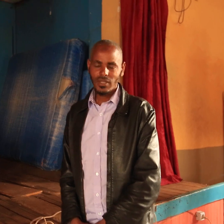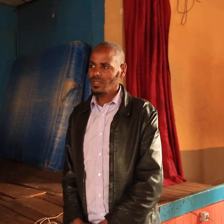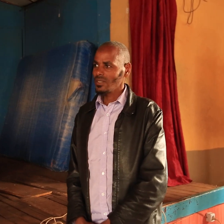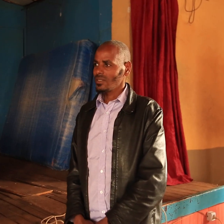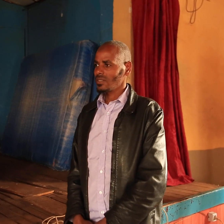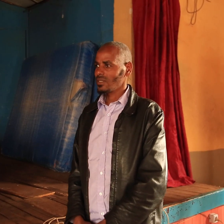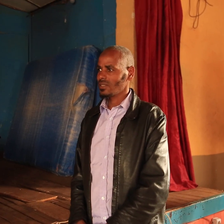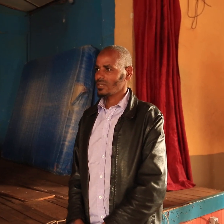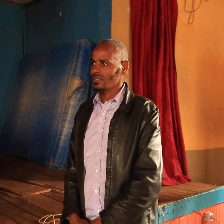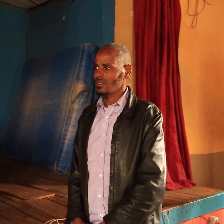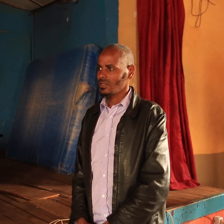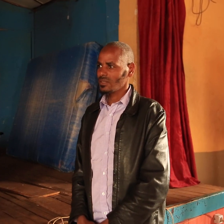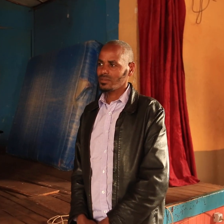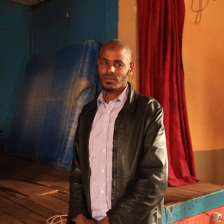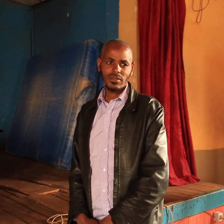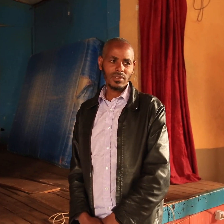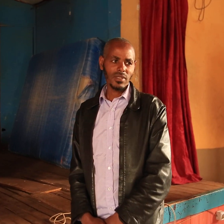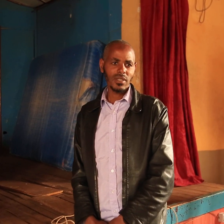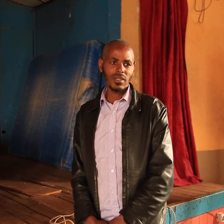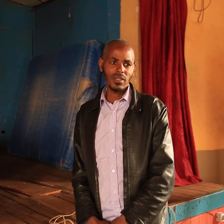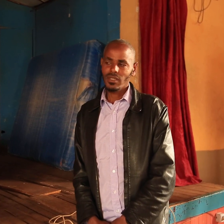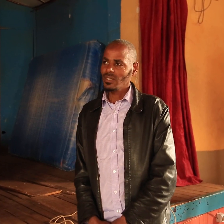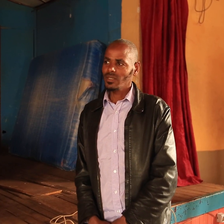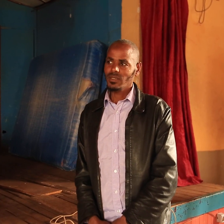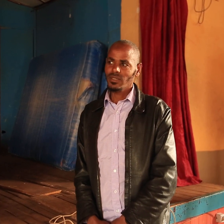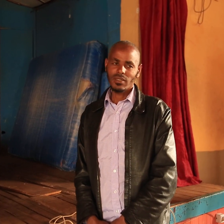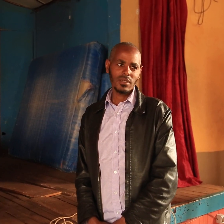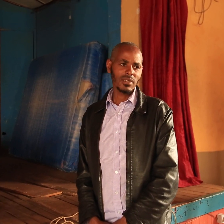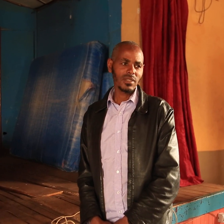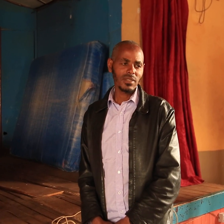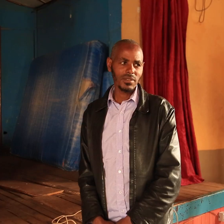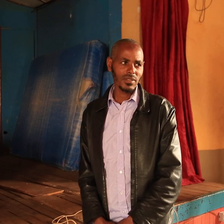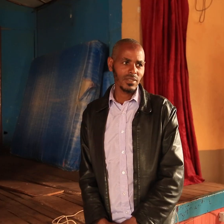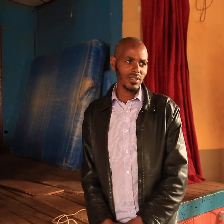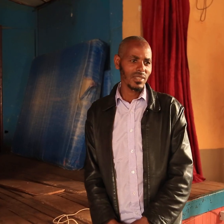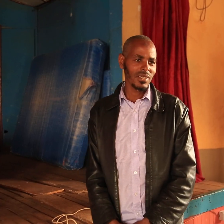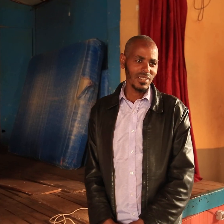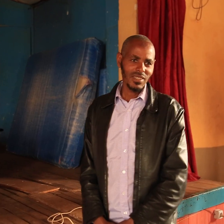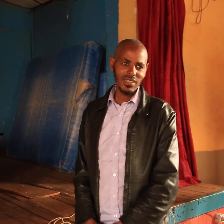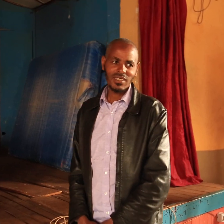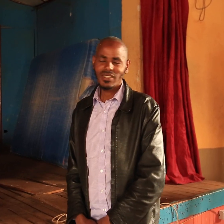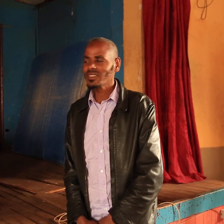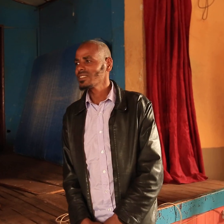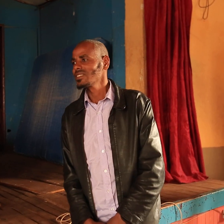ትምህርት ጥሩ ነው እየጠየቁት አዎ ይሄ አዎ ማለት ነው አዎ ማለት